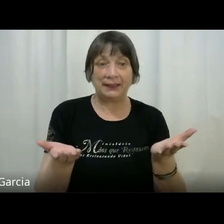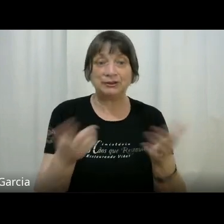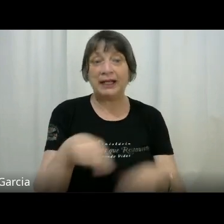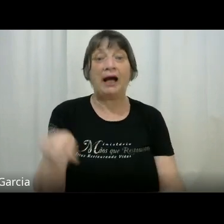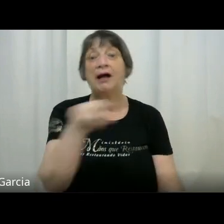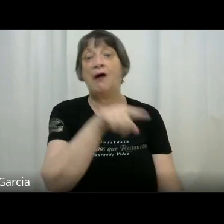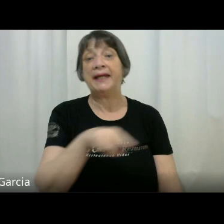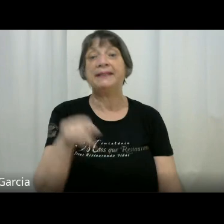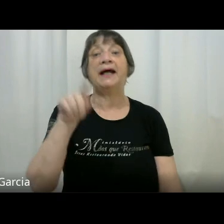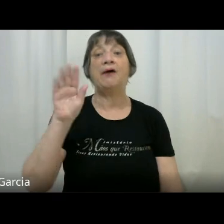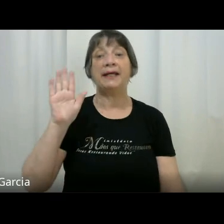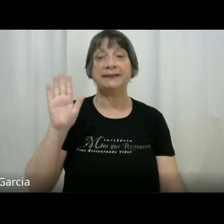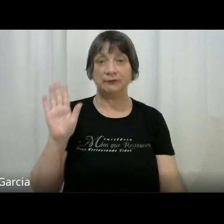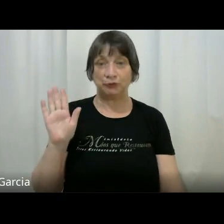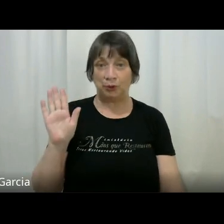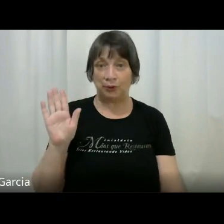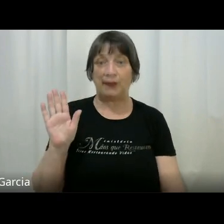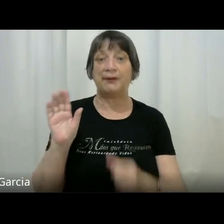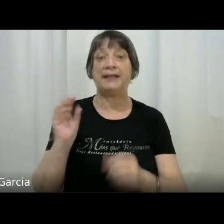agora, já alguém